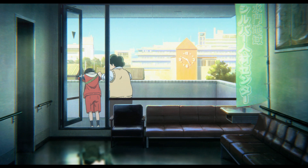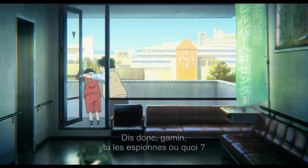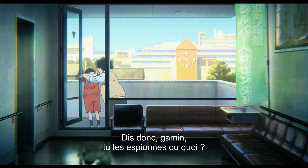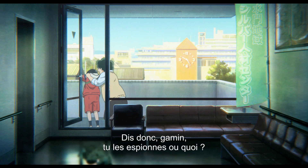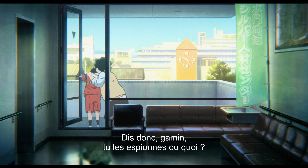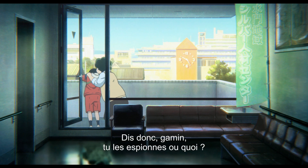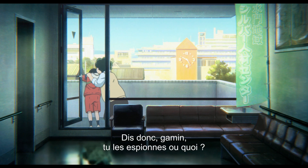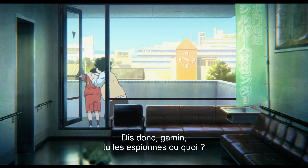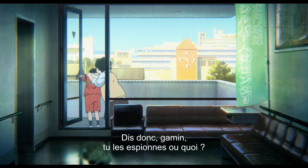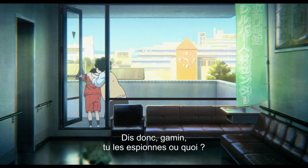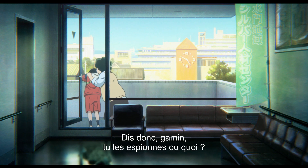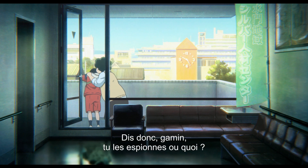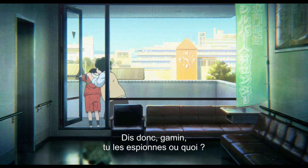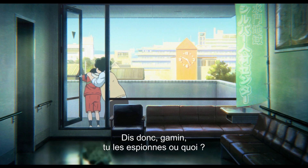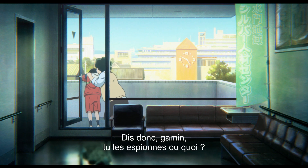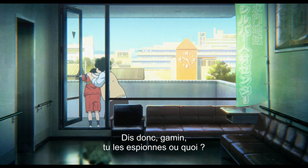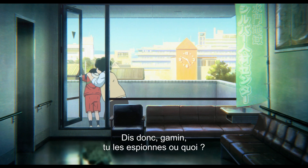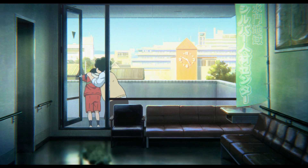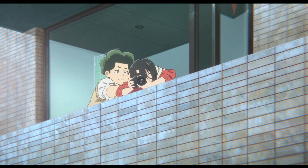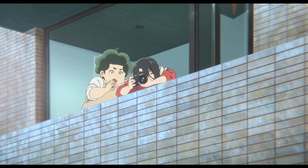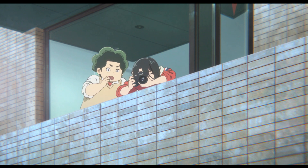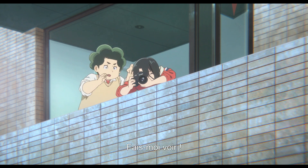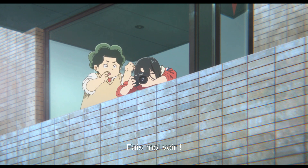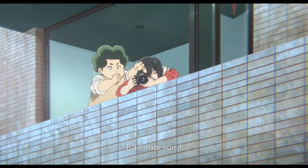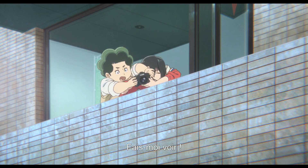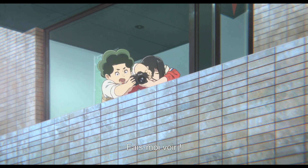おい少年、貴様覗き見してるだろう。俺にも見せろ。